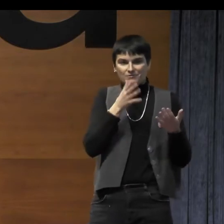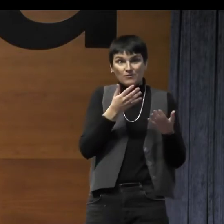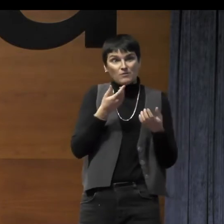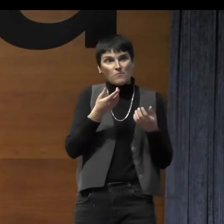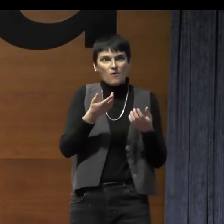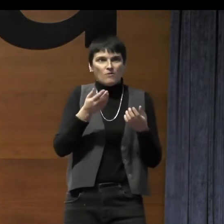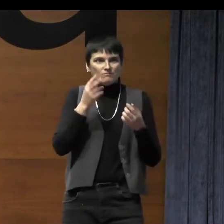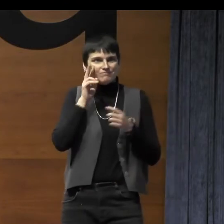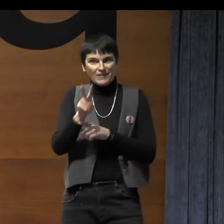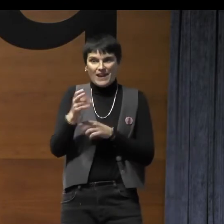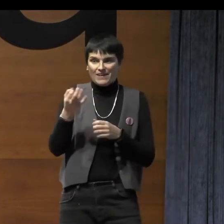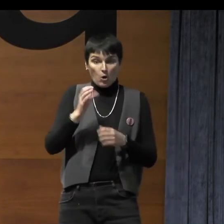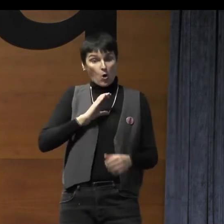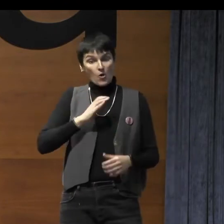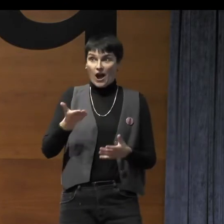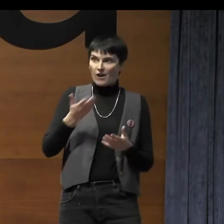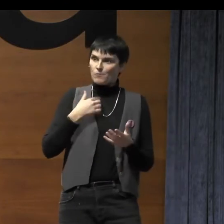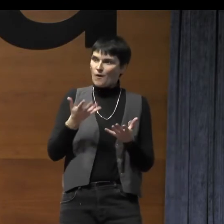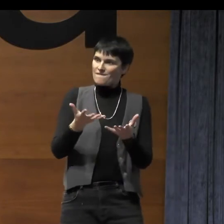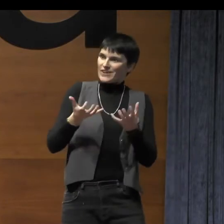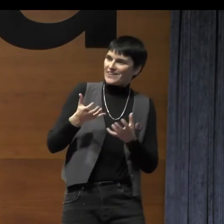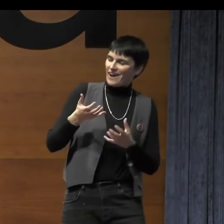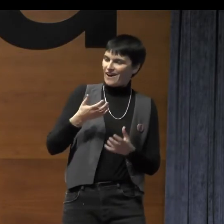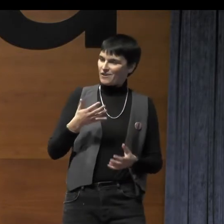atribuyen por ser una persona bilingüe.